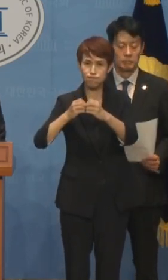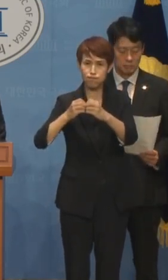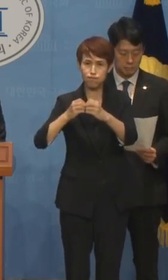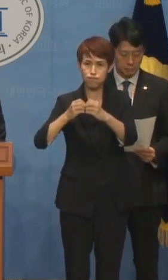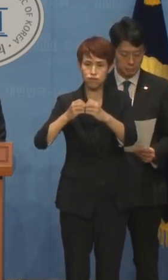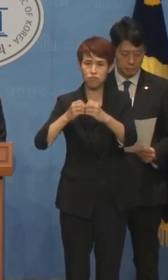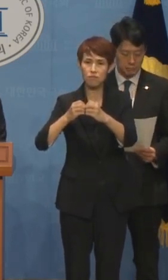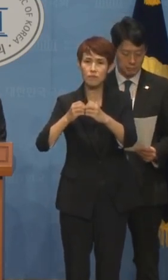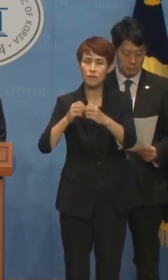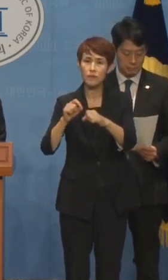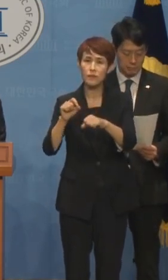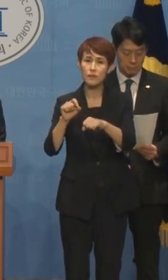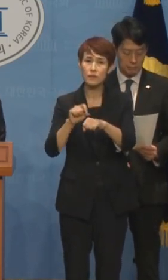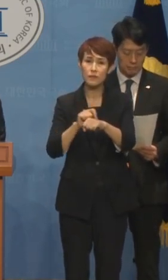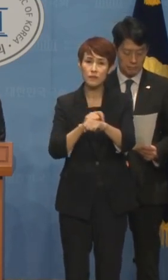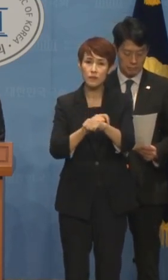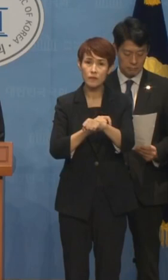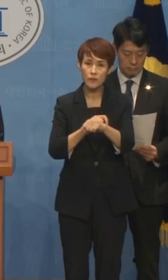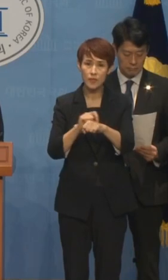특히